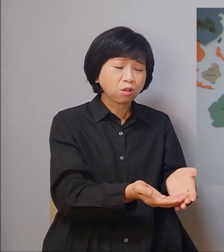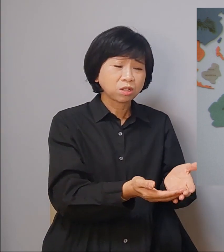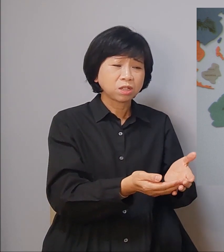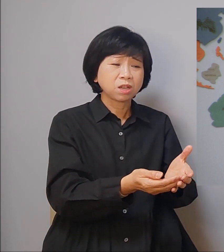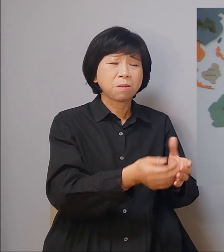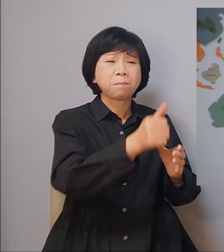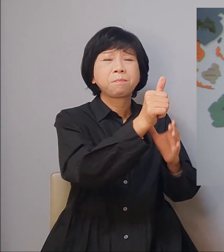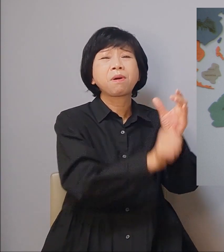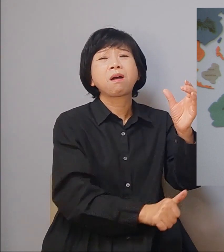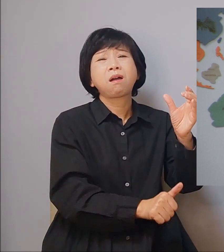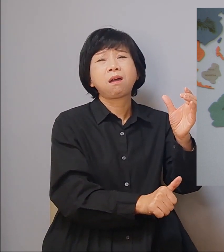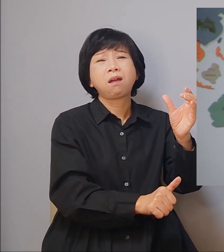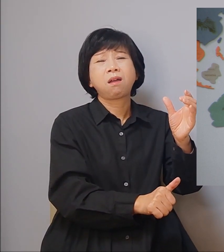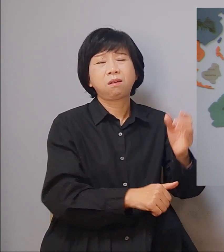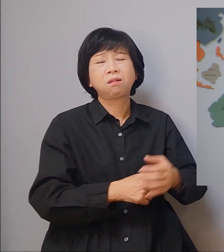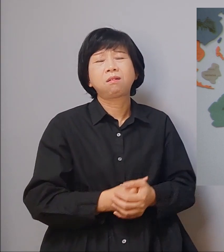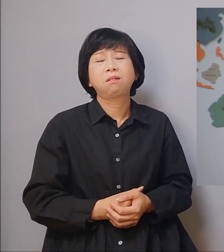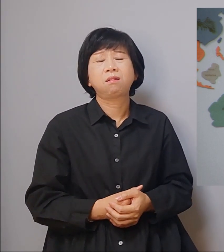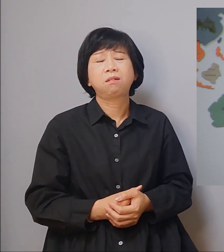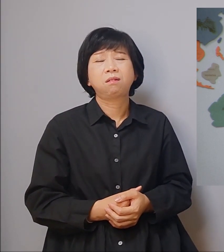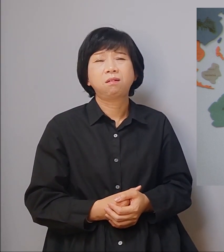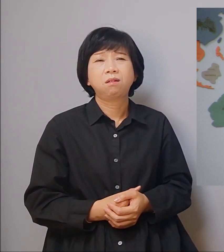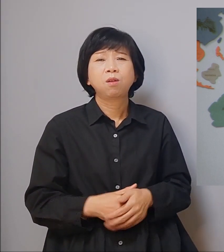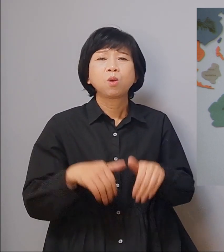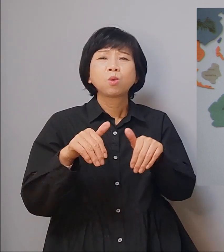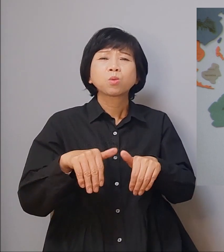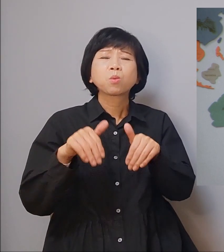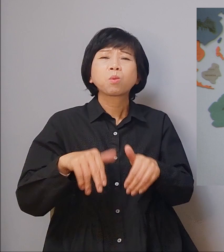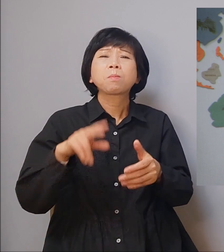사막을 횡단하는 상인에게 노예로 팔렸습니다.